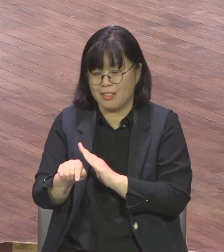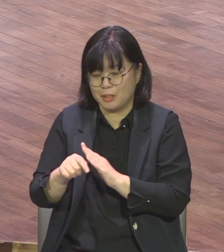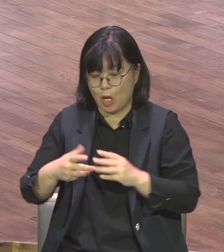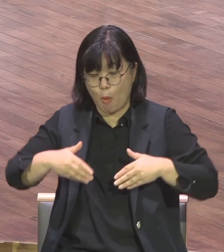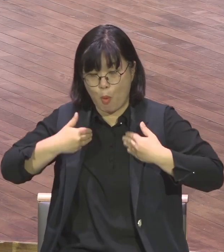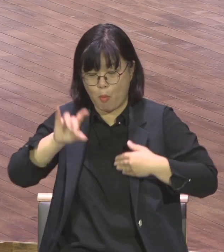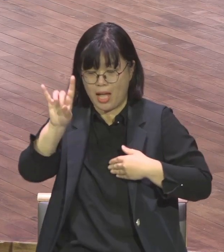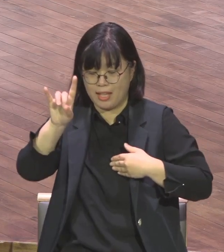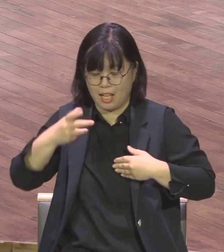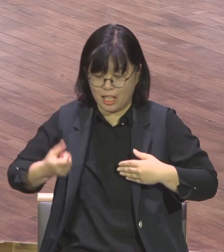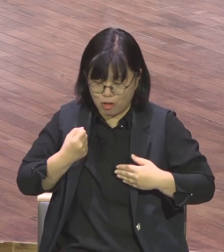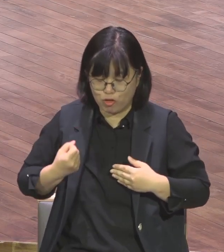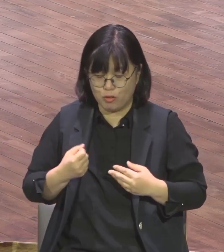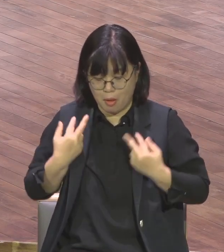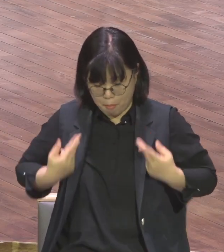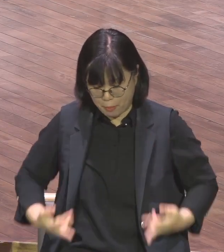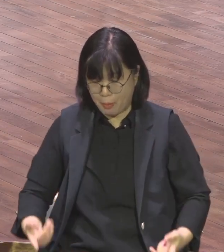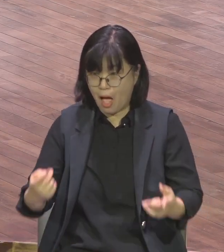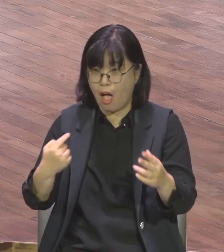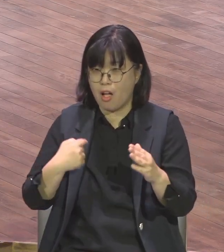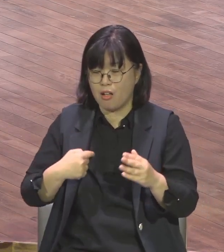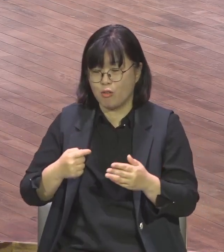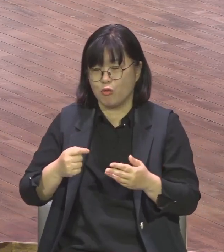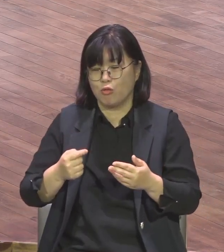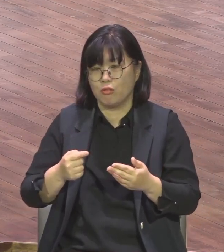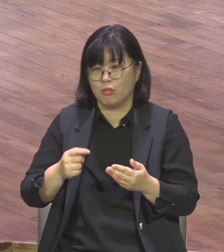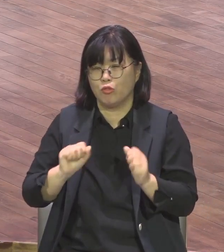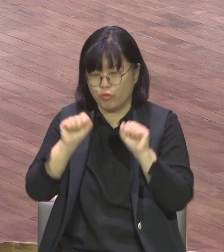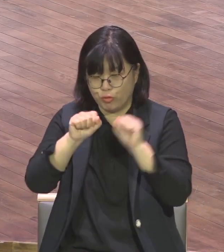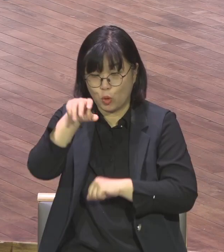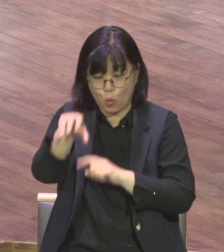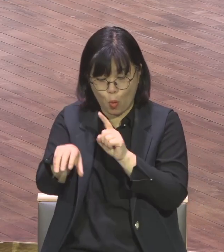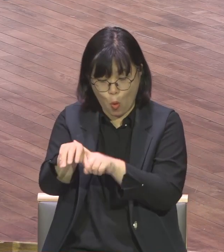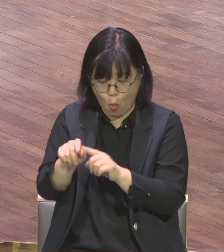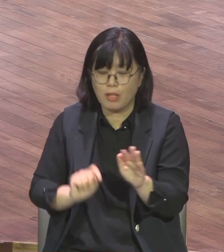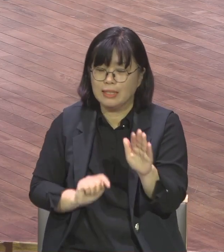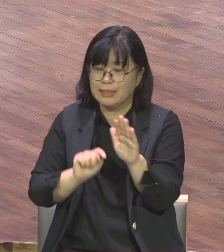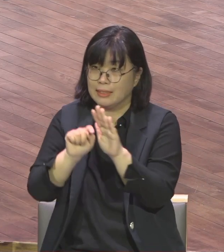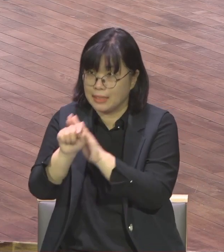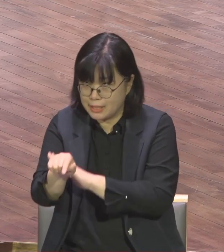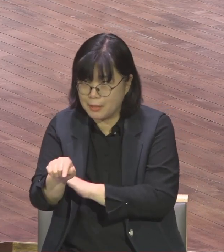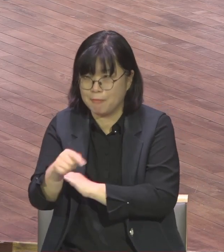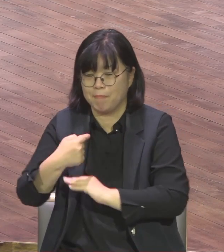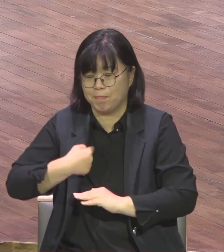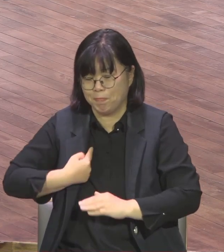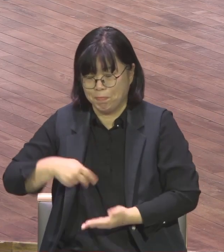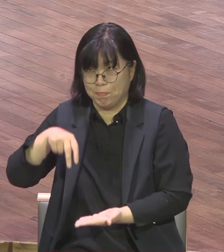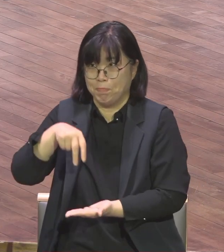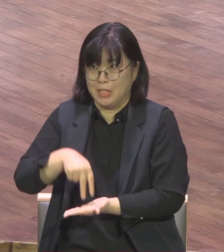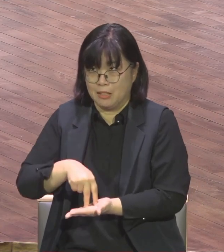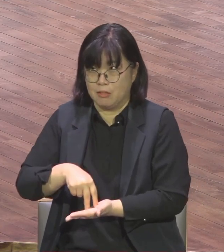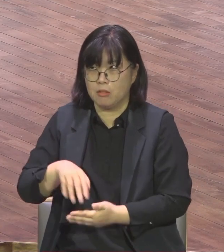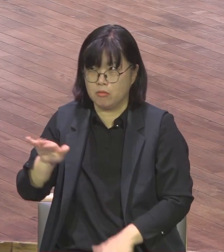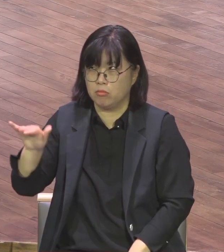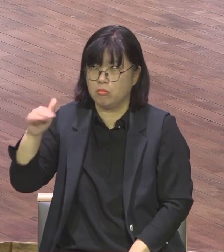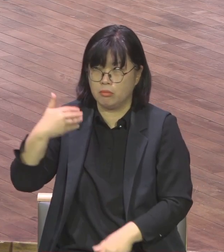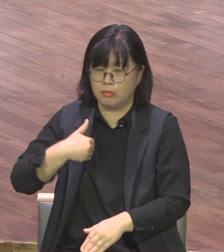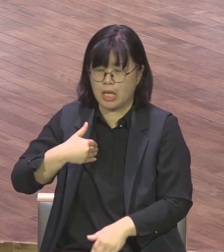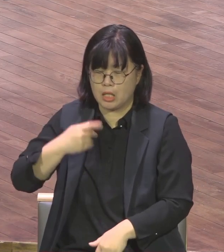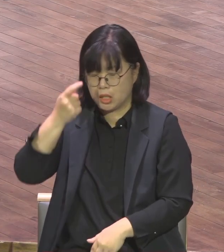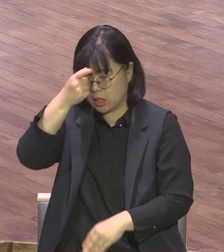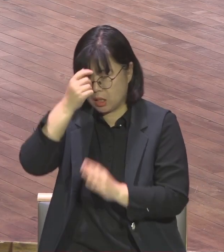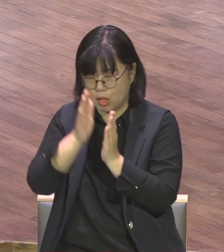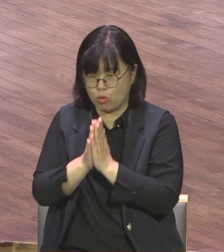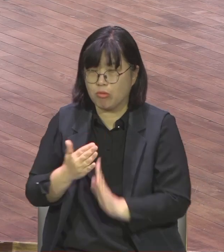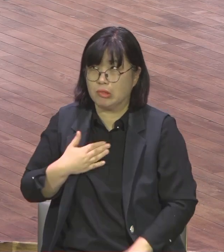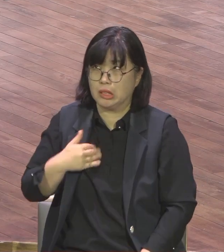딱 나오면서 네모반에 큰 유리가 있습니다. 유리를 유리 앞에 딱 주님 교회 가서 은혜 받고 왔다고 제가 영창